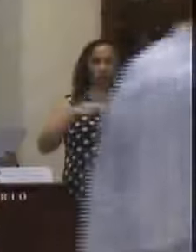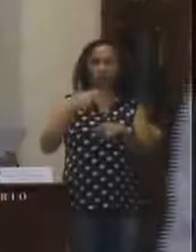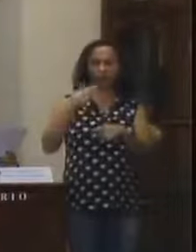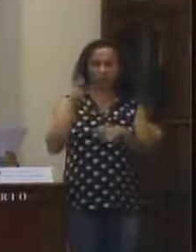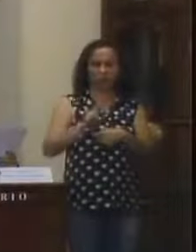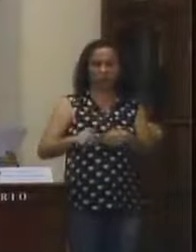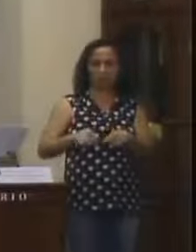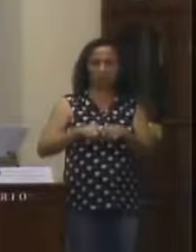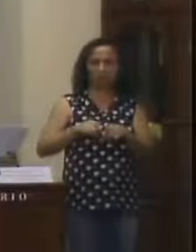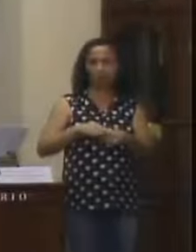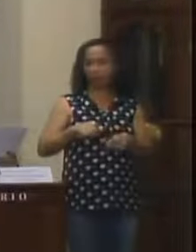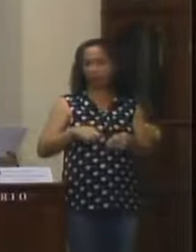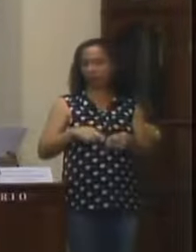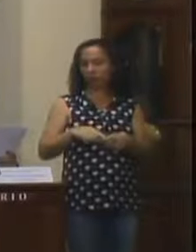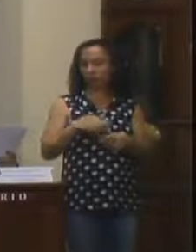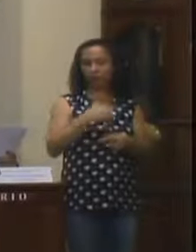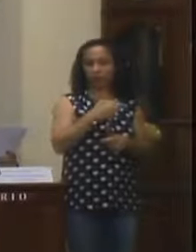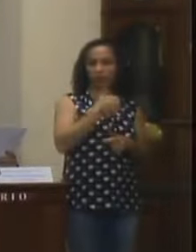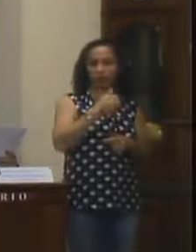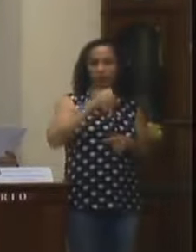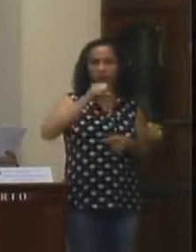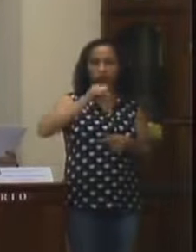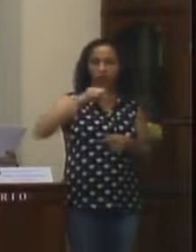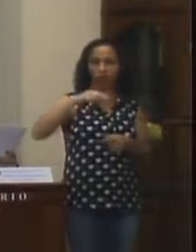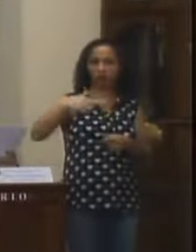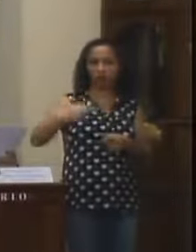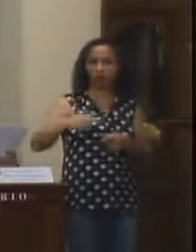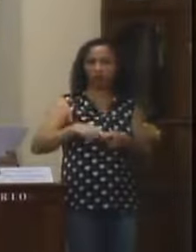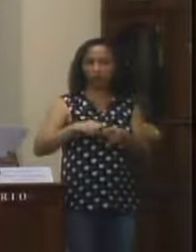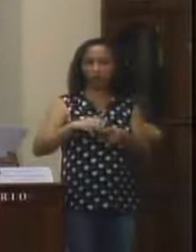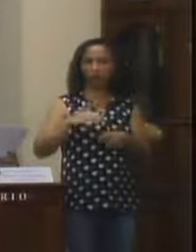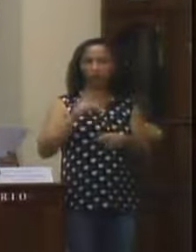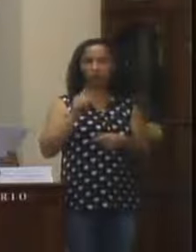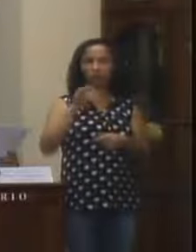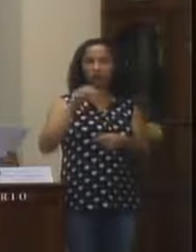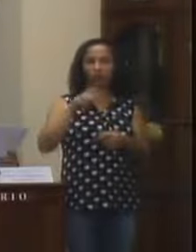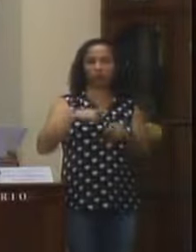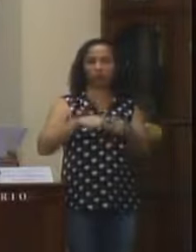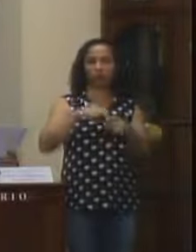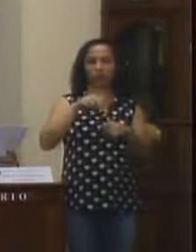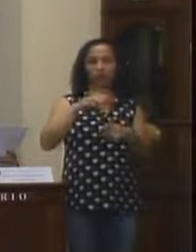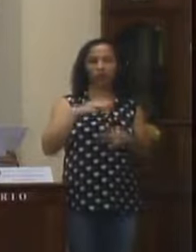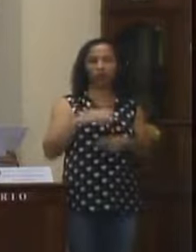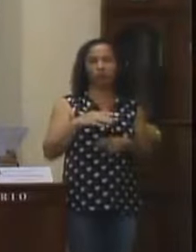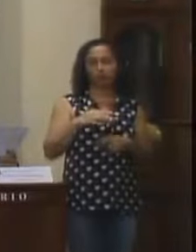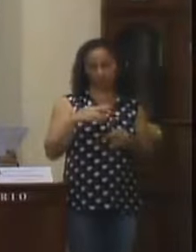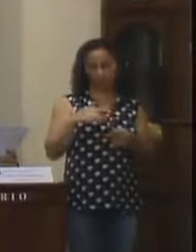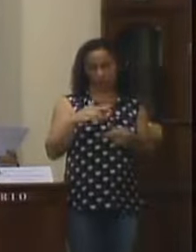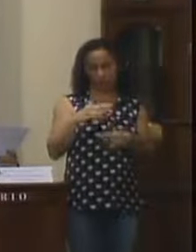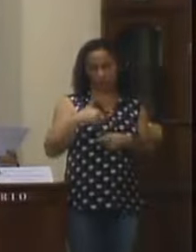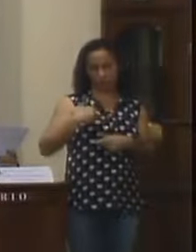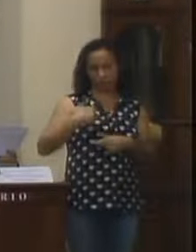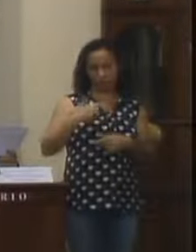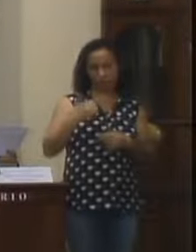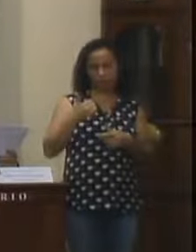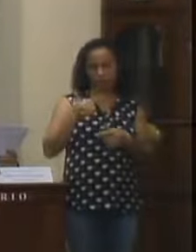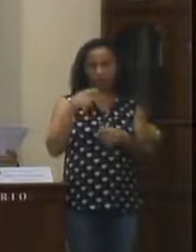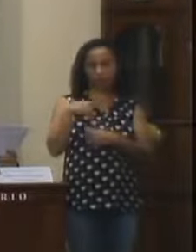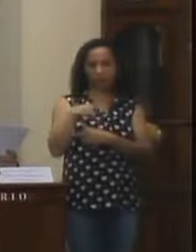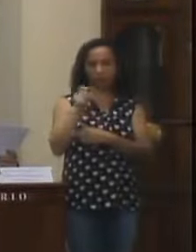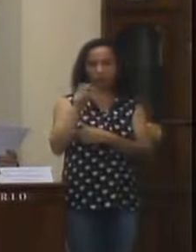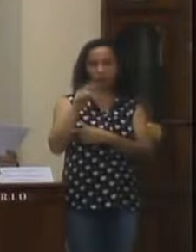e 1997. Foi atleta por 7 anos da Seleção Brasileira de Karatê. Lara Jamori de Castro não encerrou sua trajetória no Karatê com